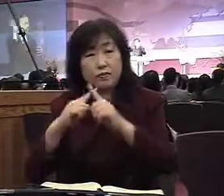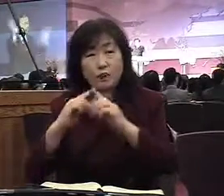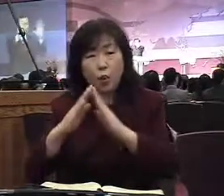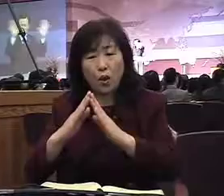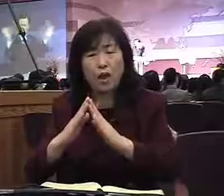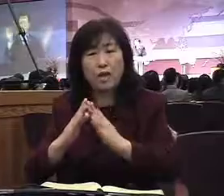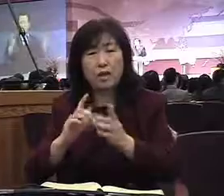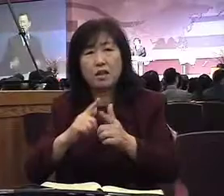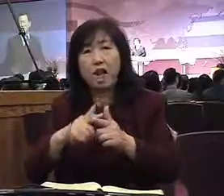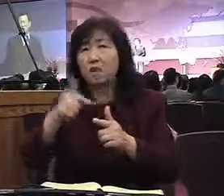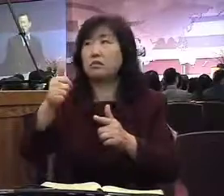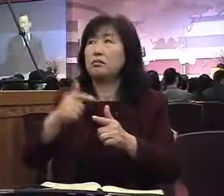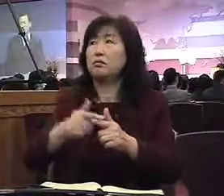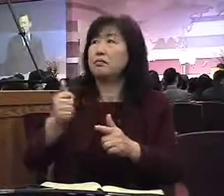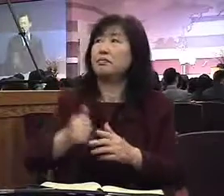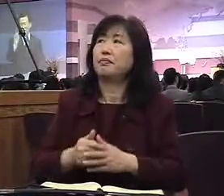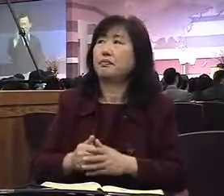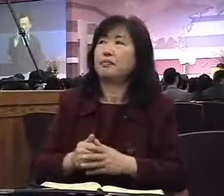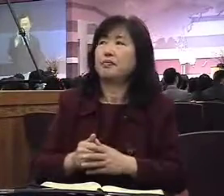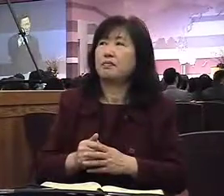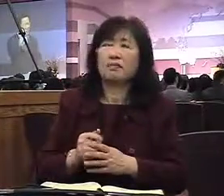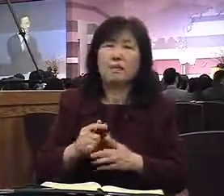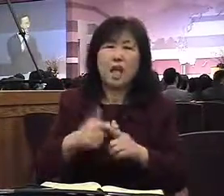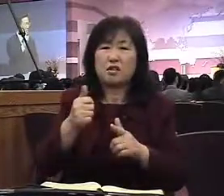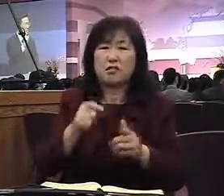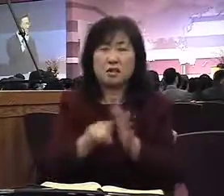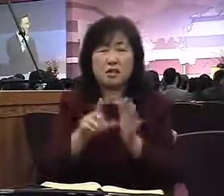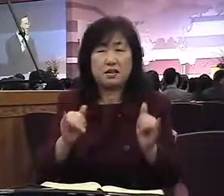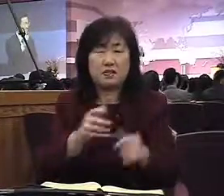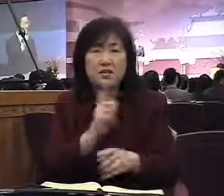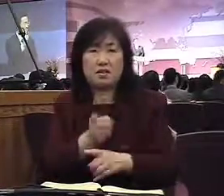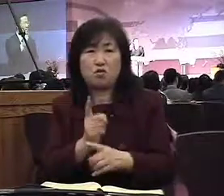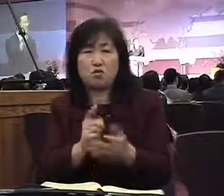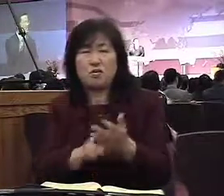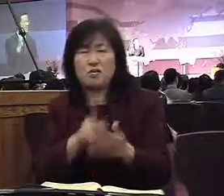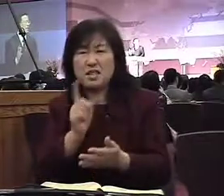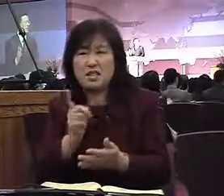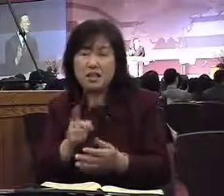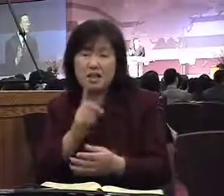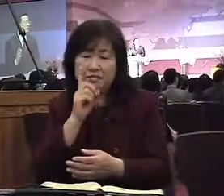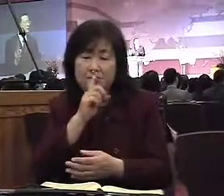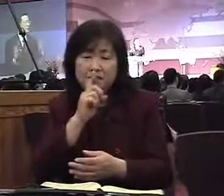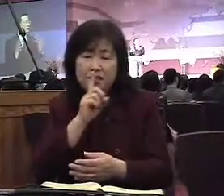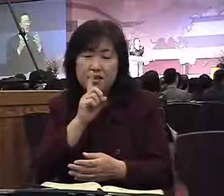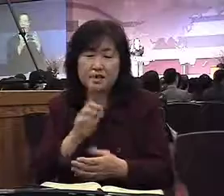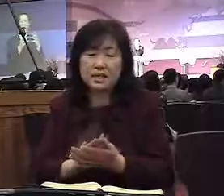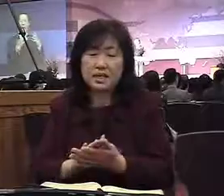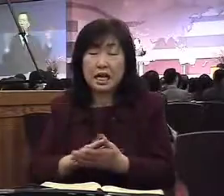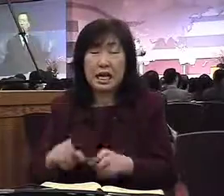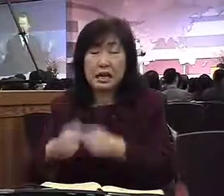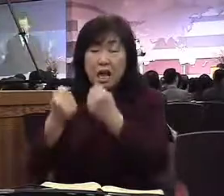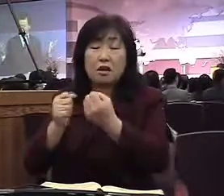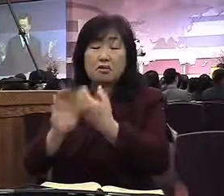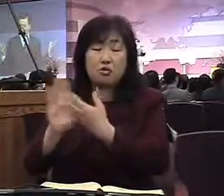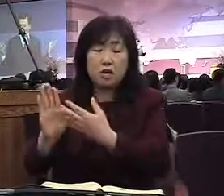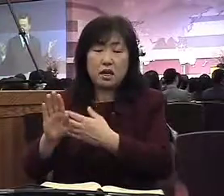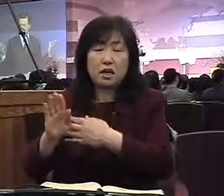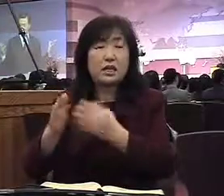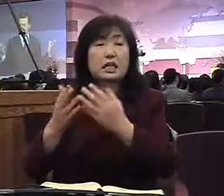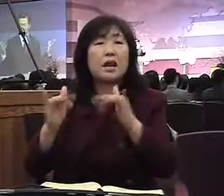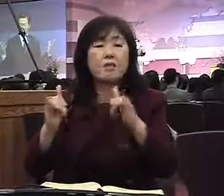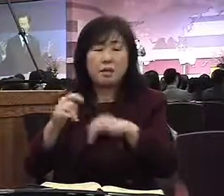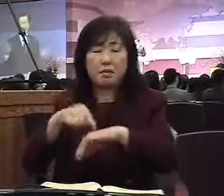예수 막 손을 절레절레 흔들었답니다. 막 예수님 사람 손가락 잡고. 그런데 이 사건 이후로 사람들이 마음들이